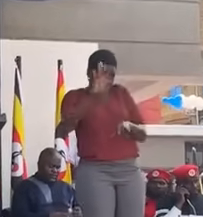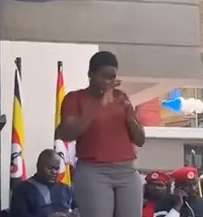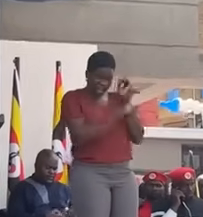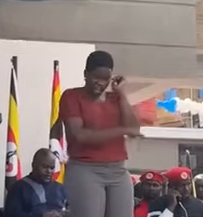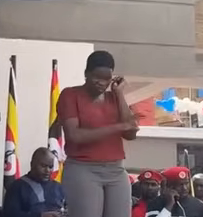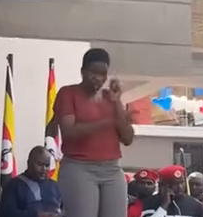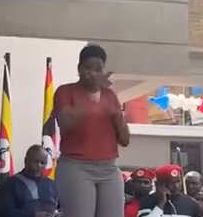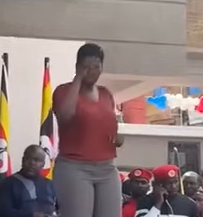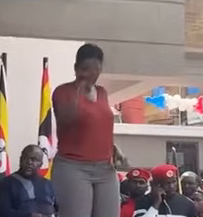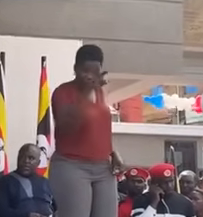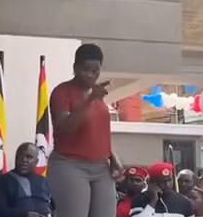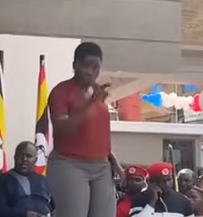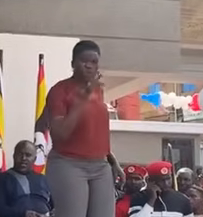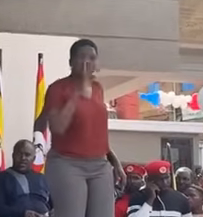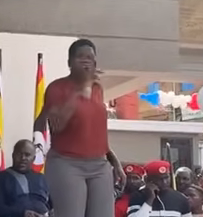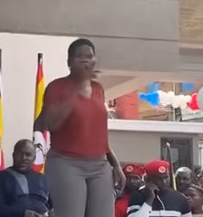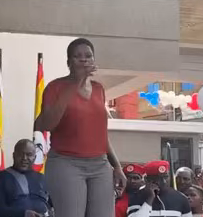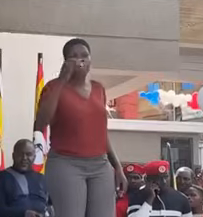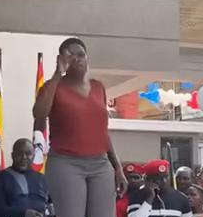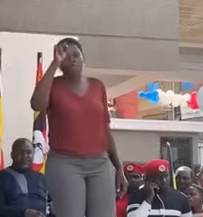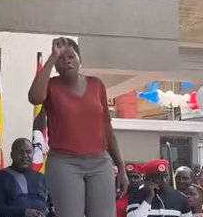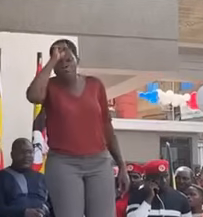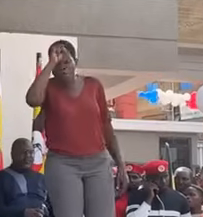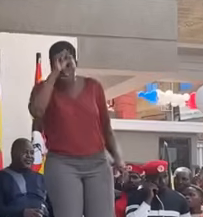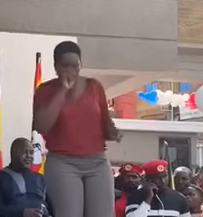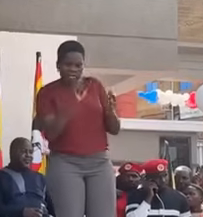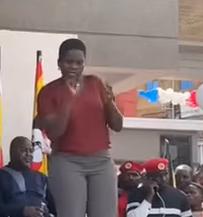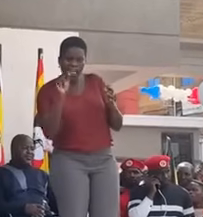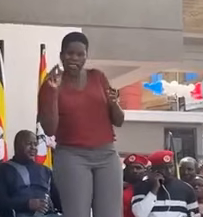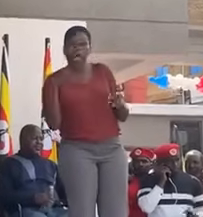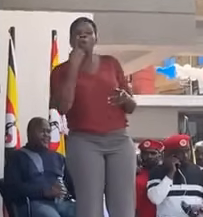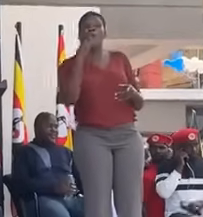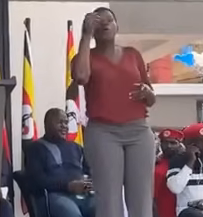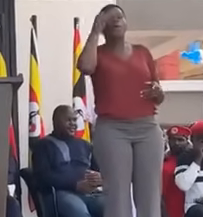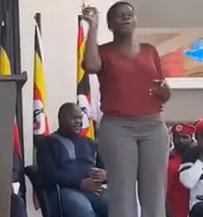is a fool. Dash Dr. Kizza Besigye.